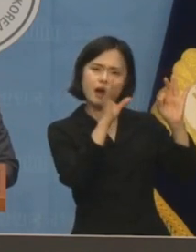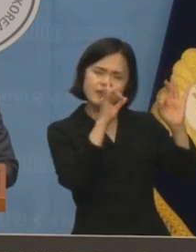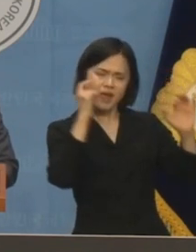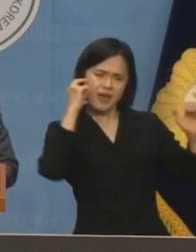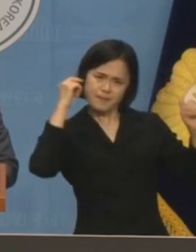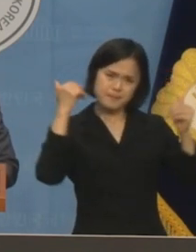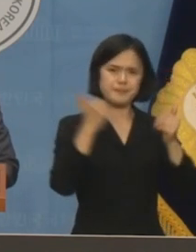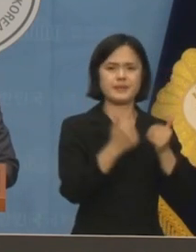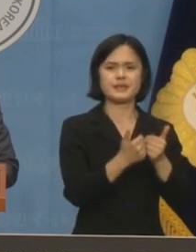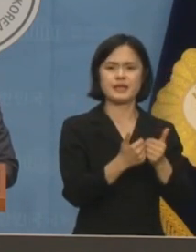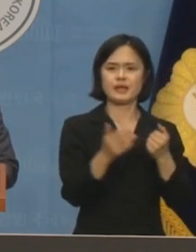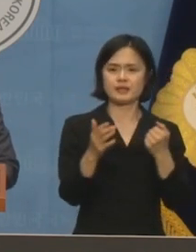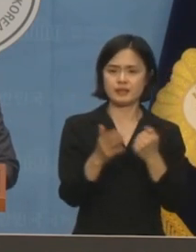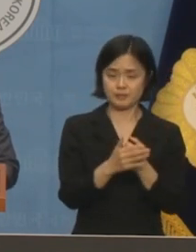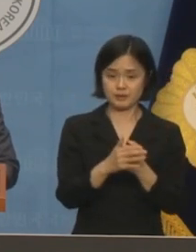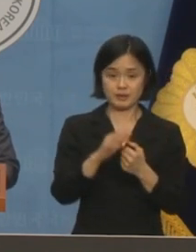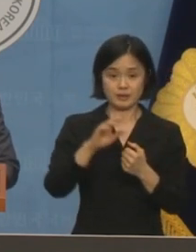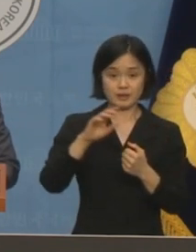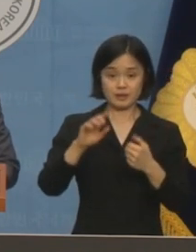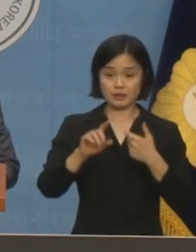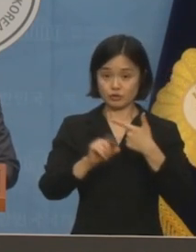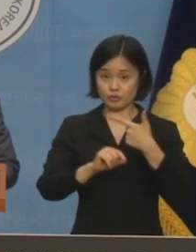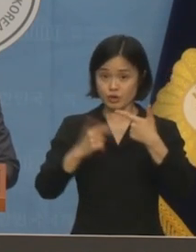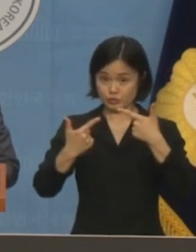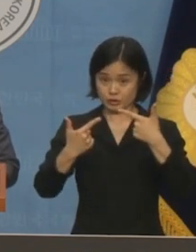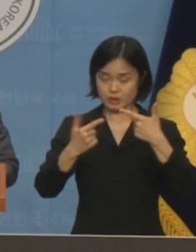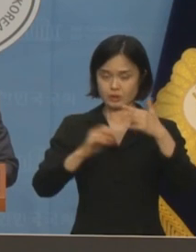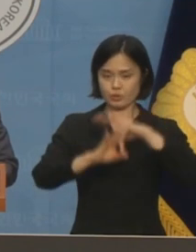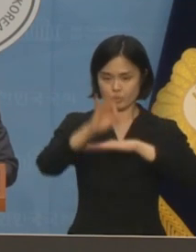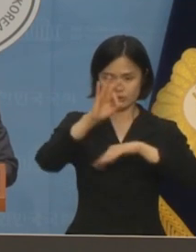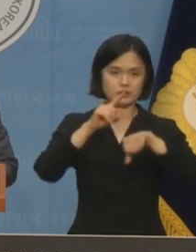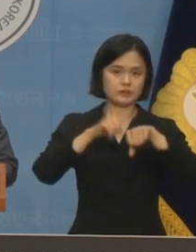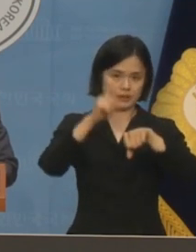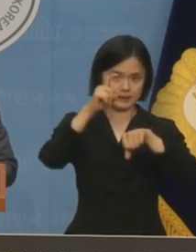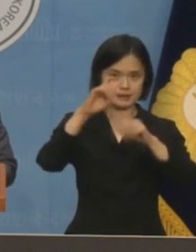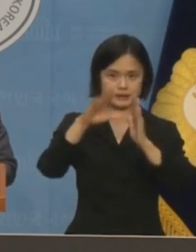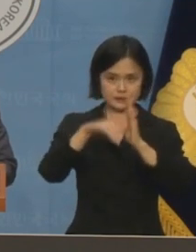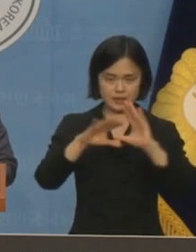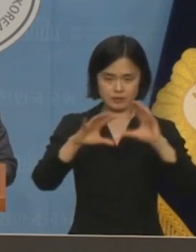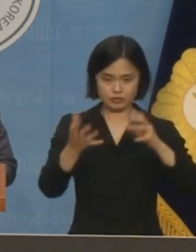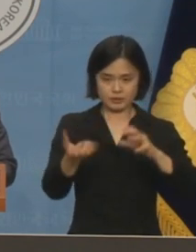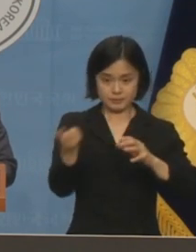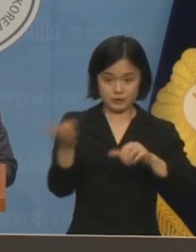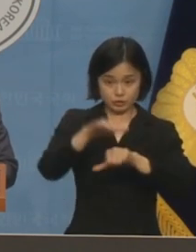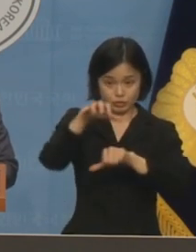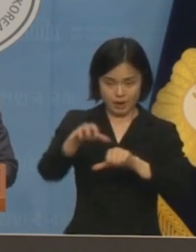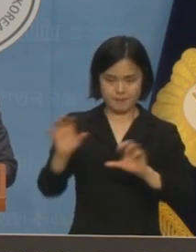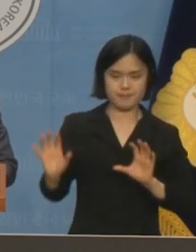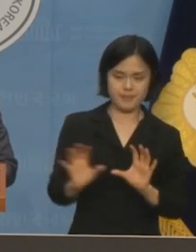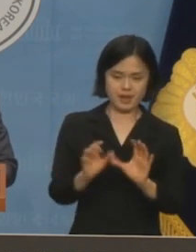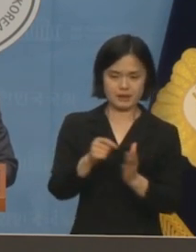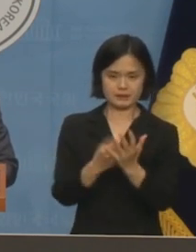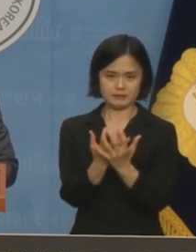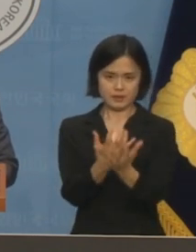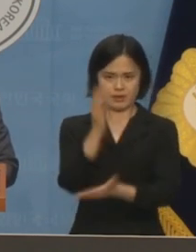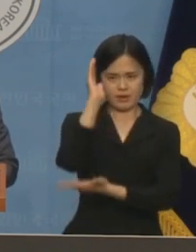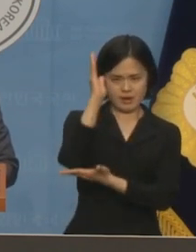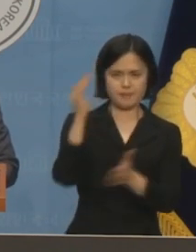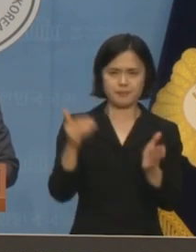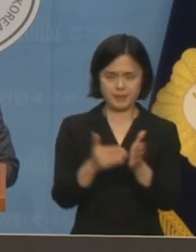오전 11시 국립대전현충원 앞에서 긴급 기자회견을 개최했고 6월 14일엔